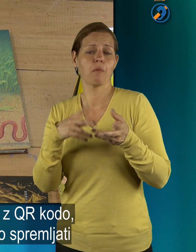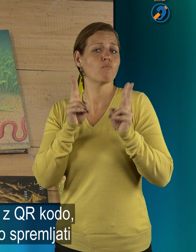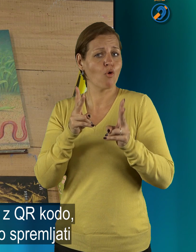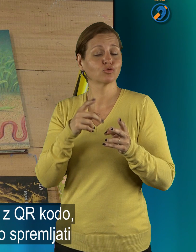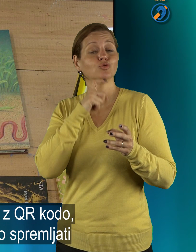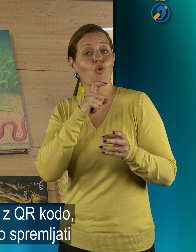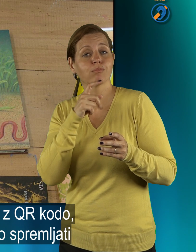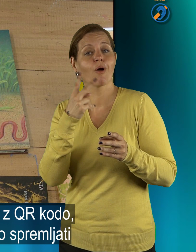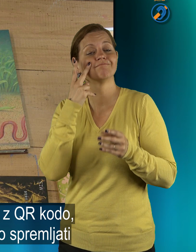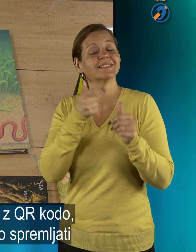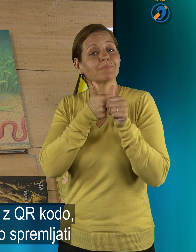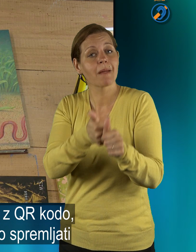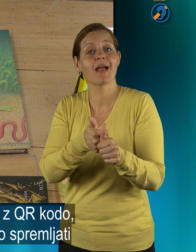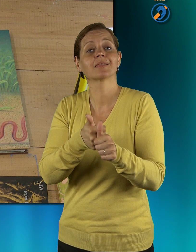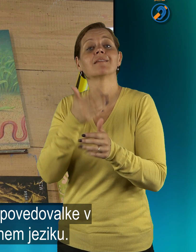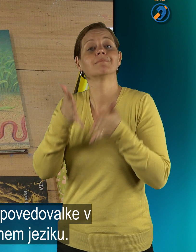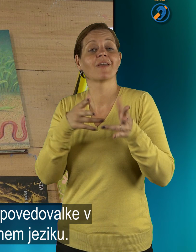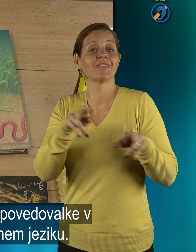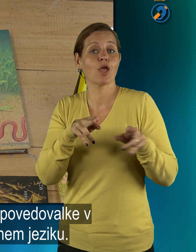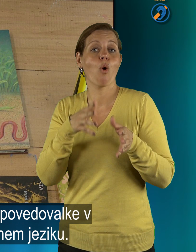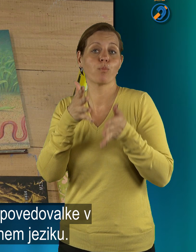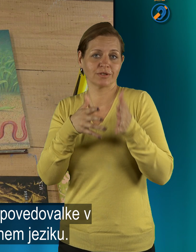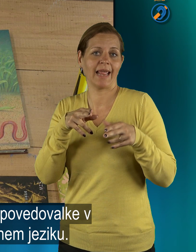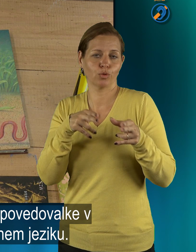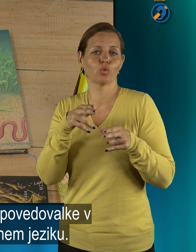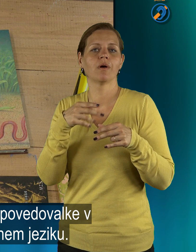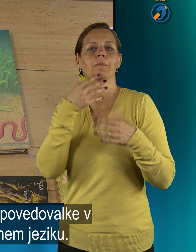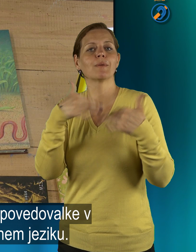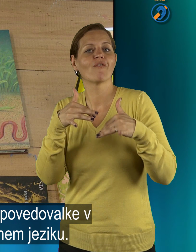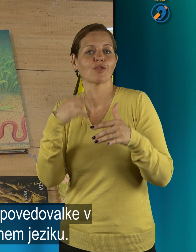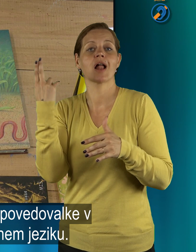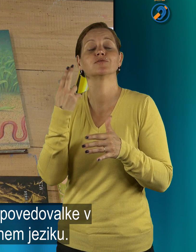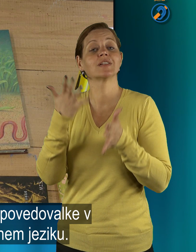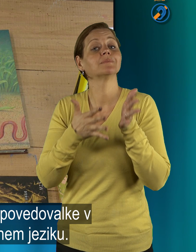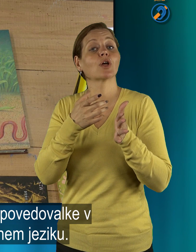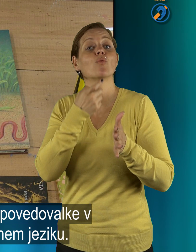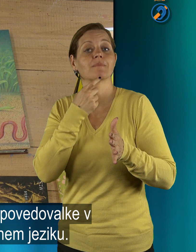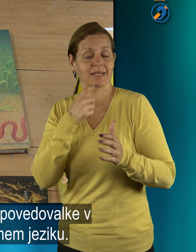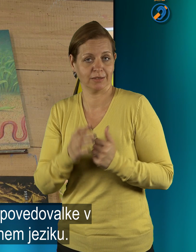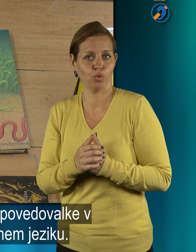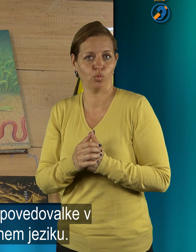spremljati tudi v videoposnetku pripovedovalke v slovenskem znakovnem jeziku.